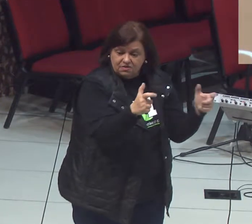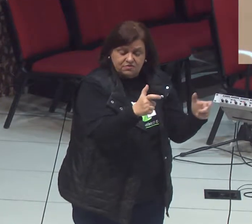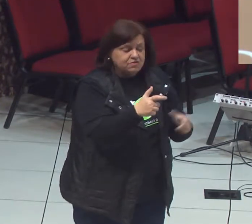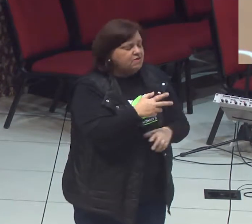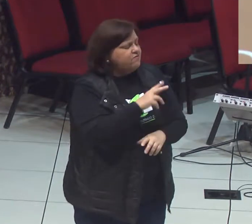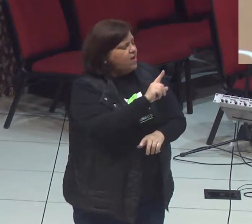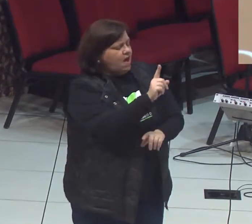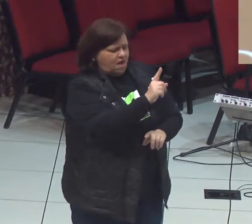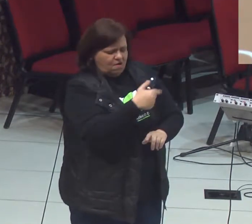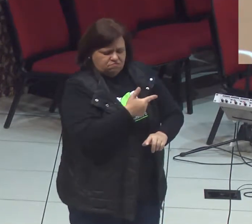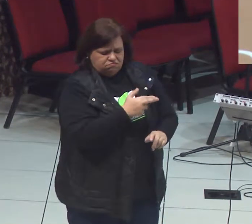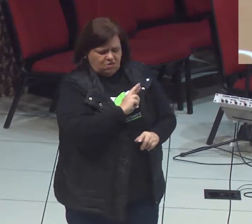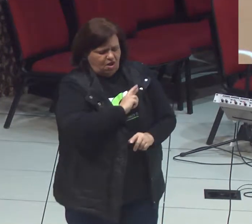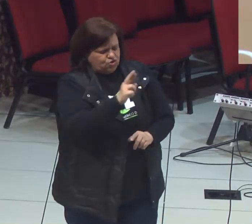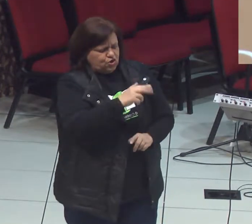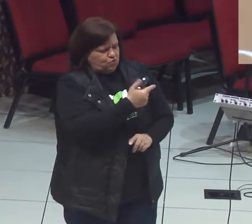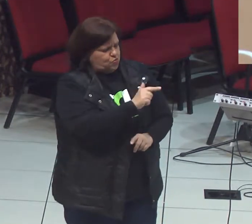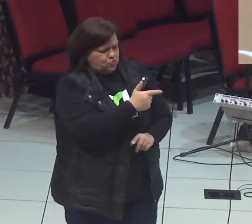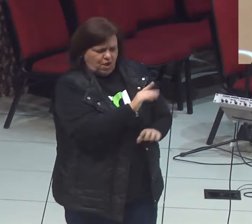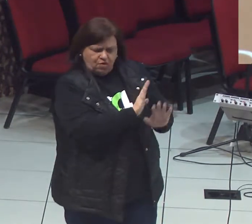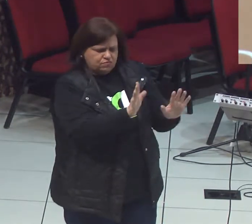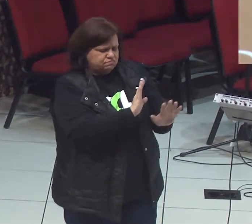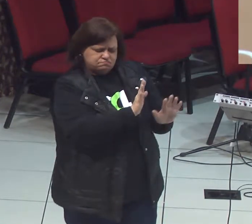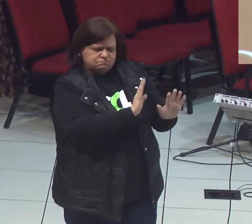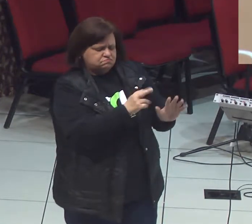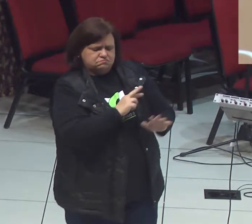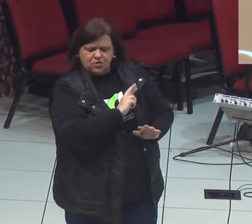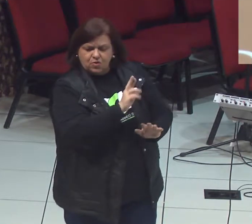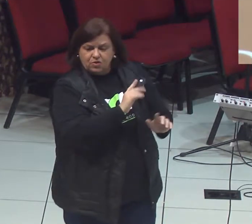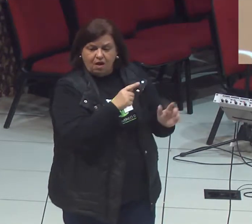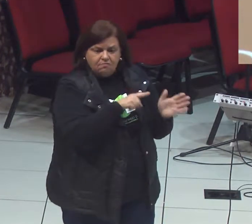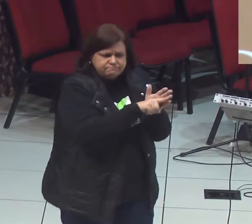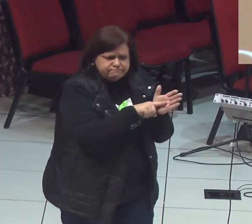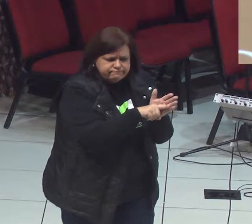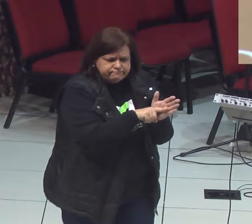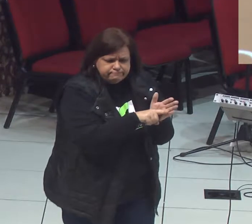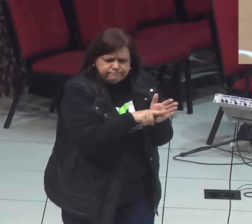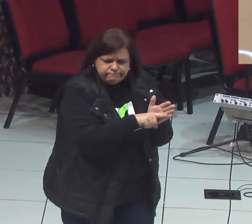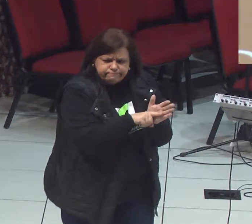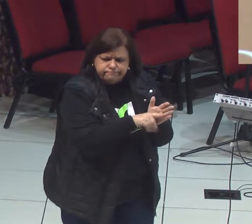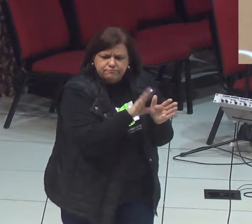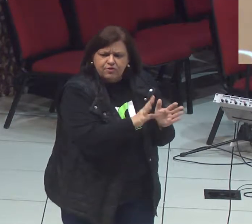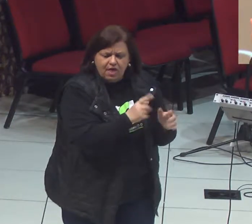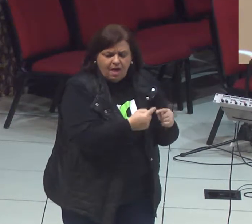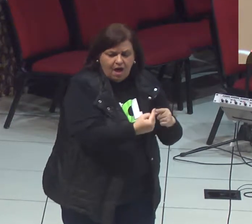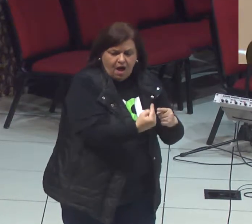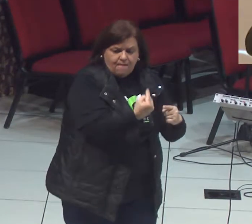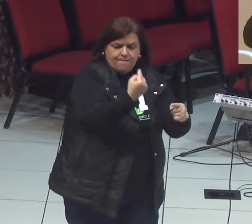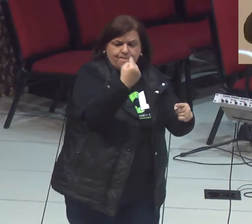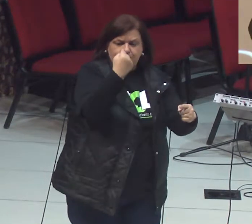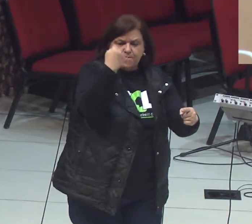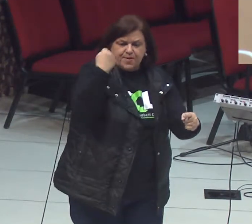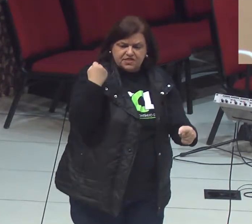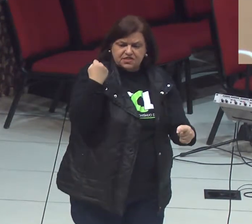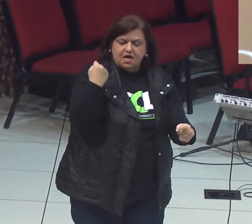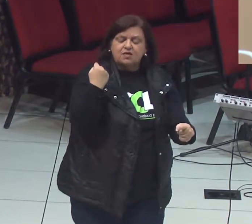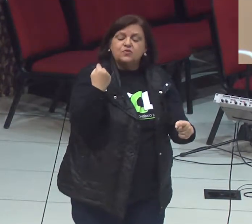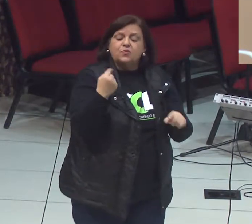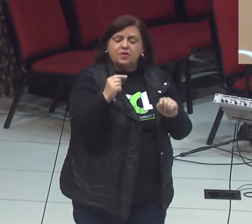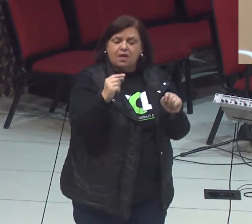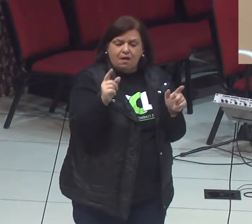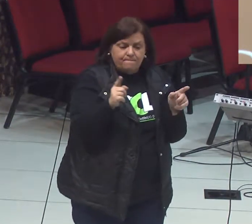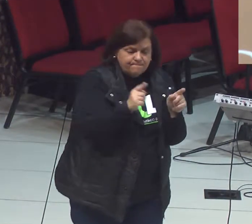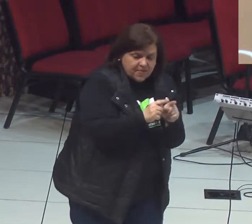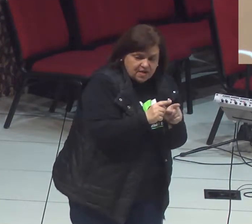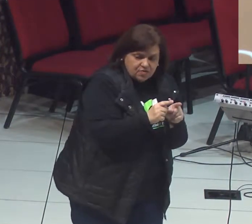relação à apostasia que o apóstolo Paulo está trazendo para nós. E para que você tenha uma ideia, esse censo, eu peguei só um ponto assim